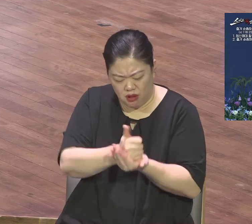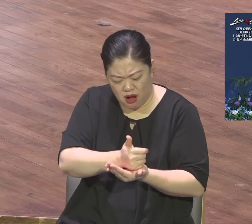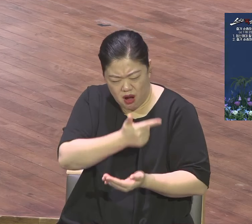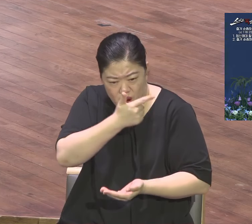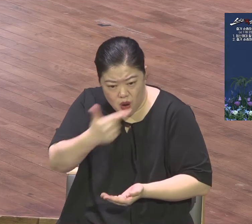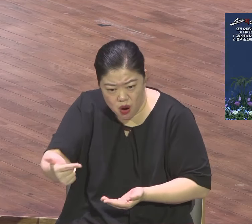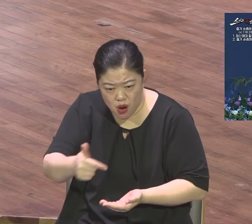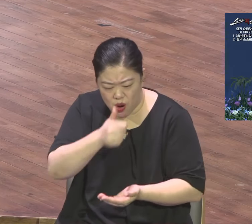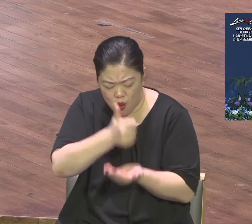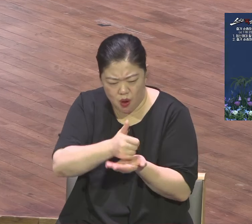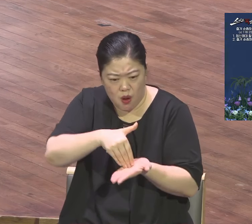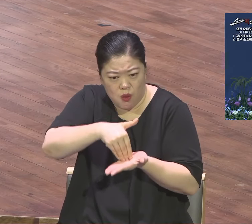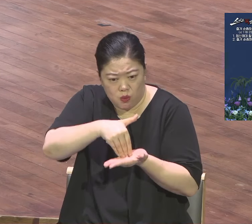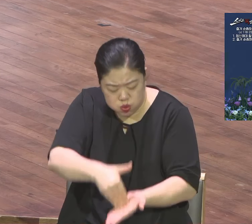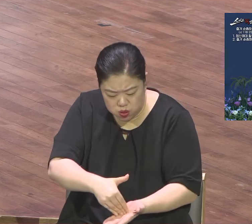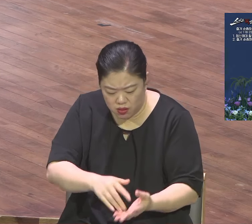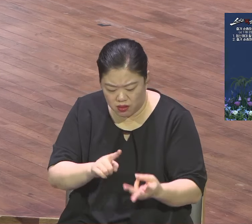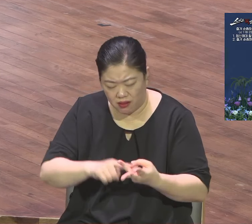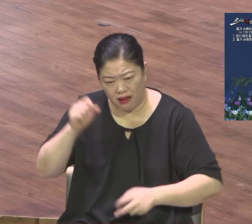할지라도